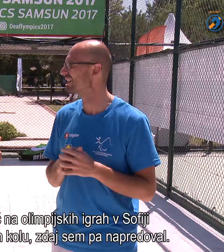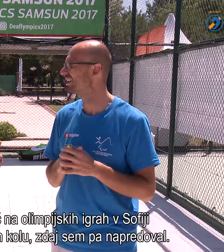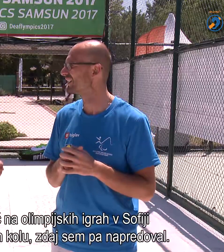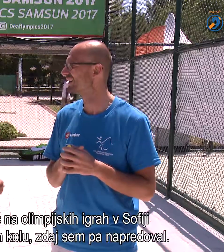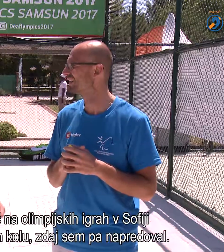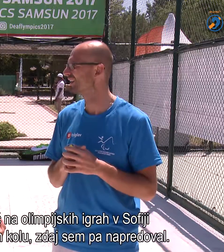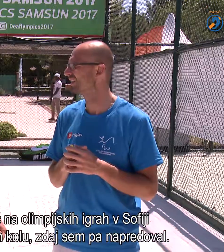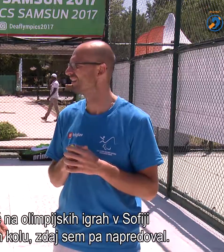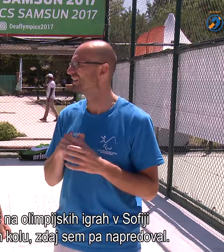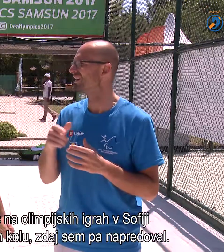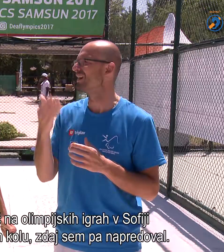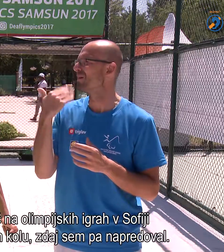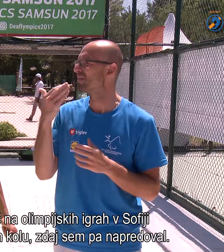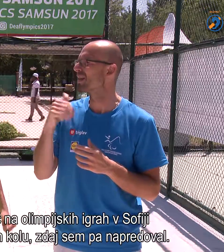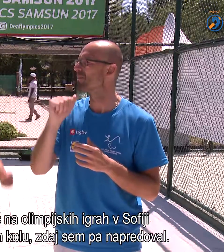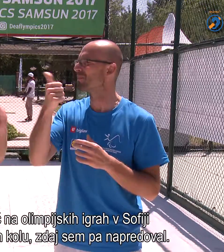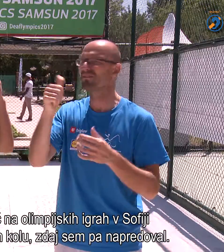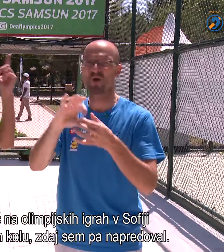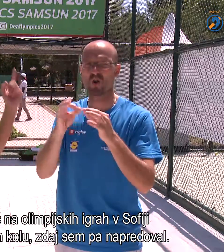prvi olimpijski iger, kruhe v Sloveniji.